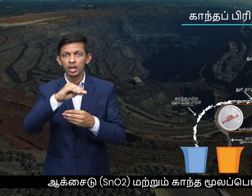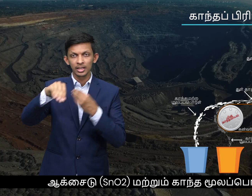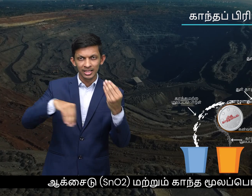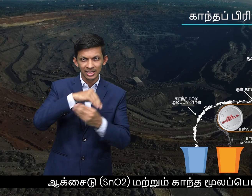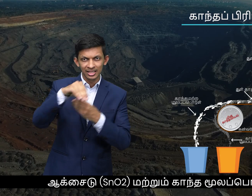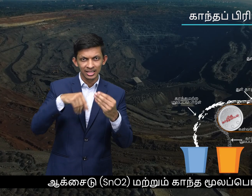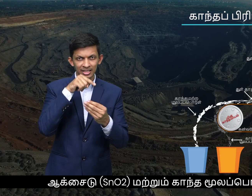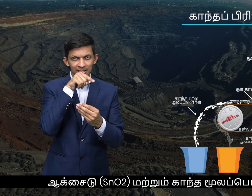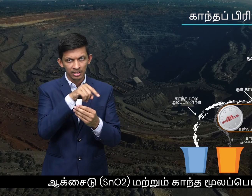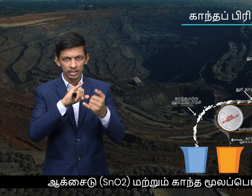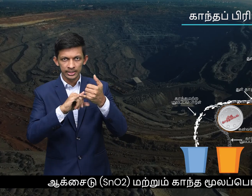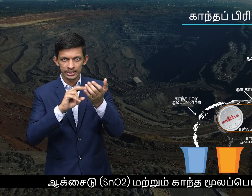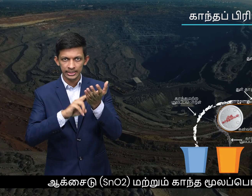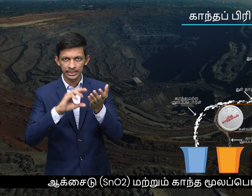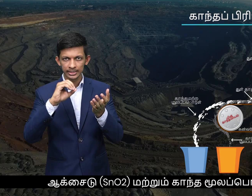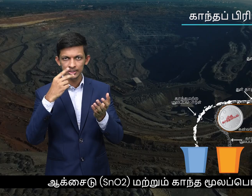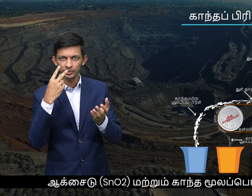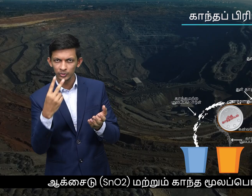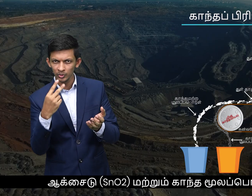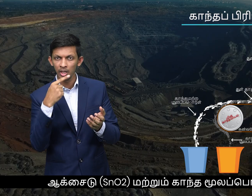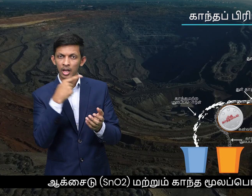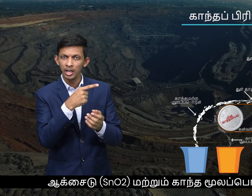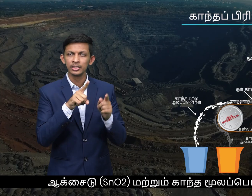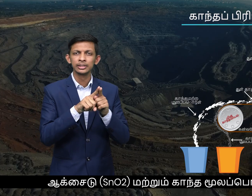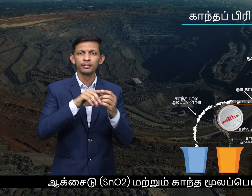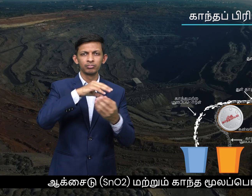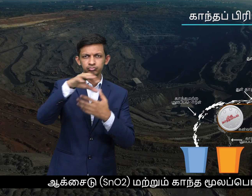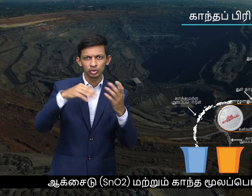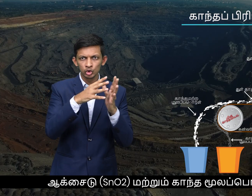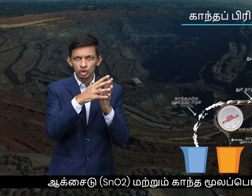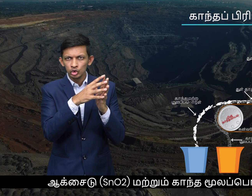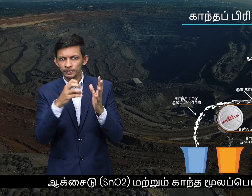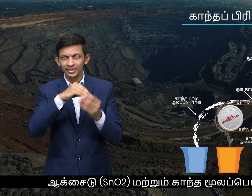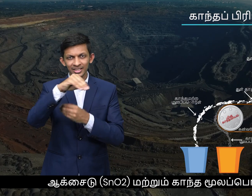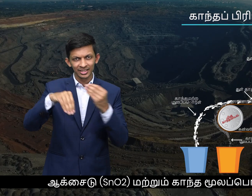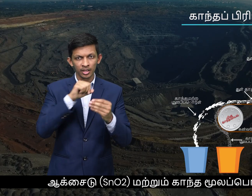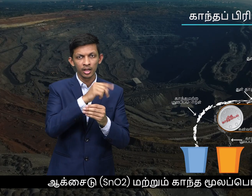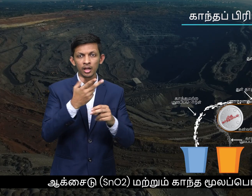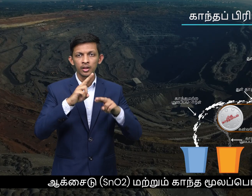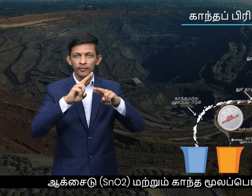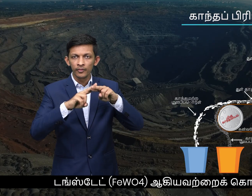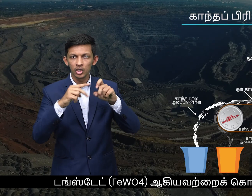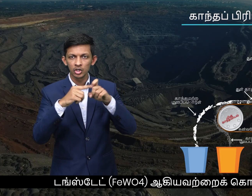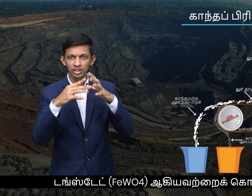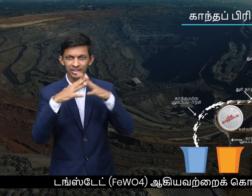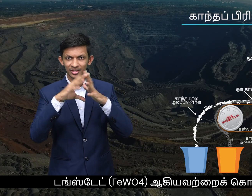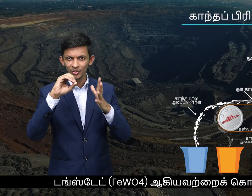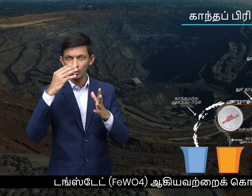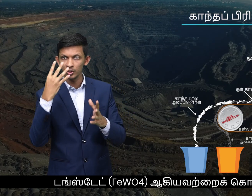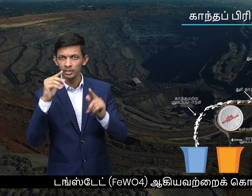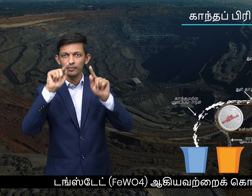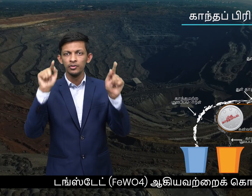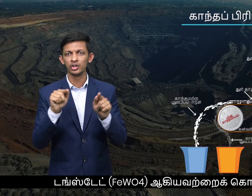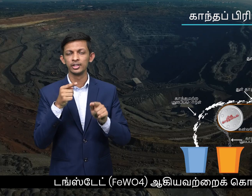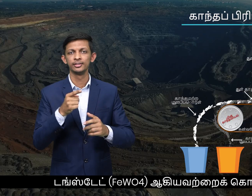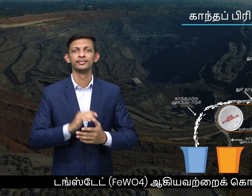ஆக்சைடு அதாவது SnO2 மற்றும் காந்த மூலப்பொருள் இரும்பு டங்ஸ்டன்